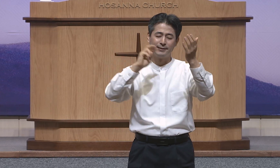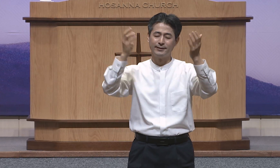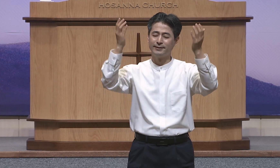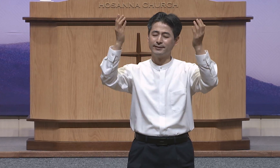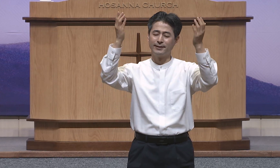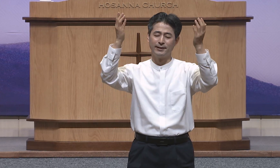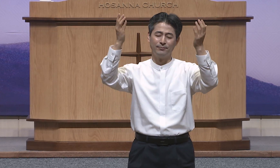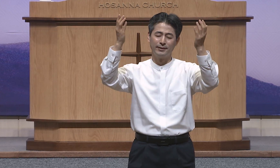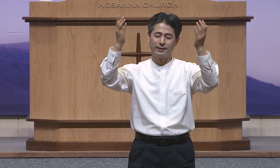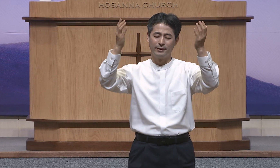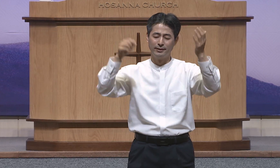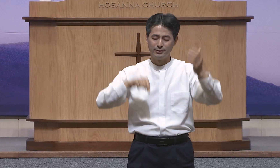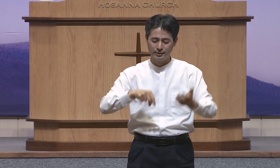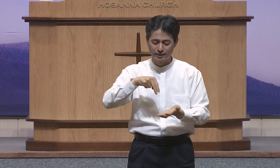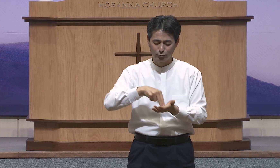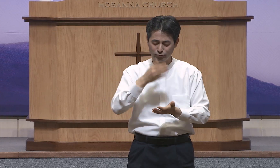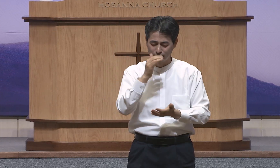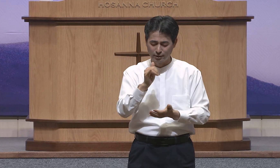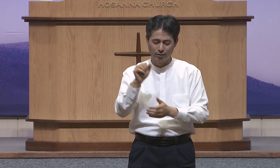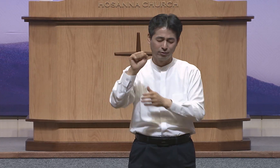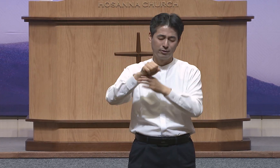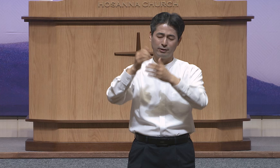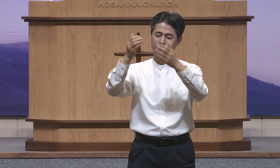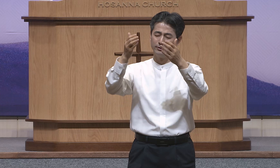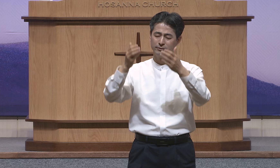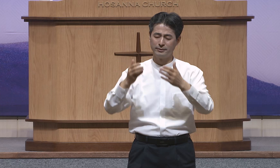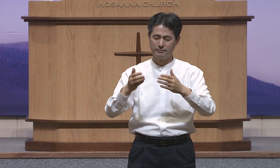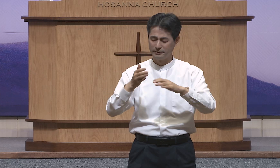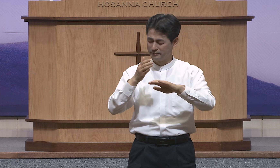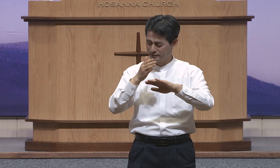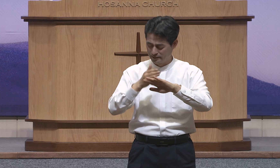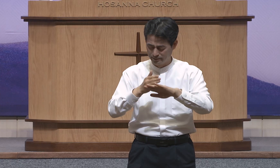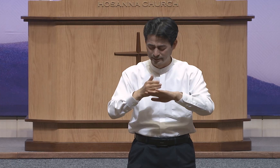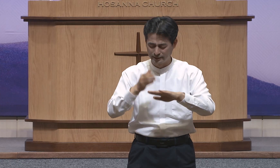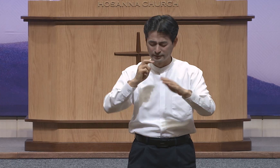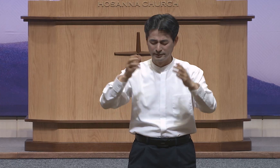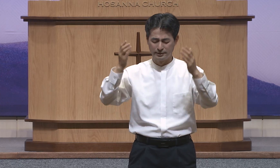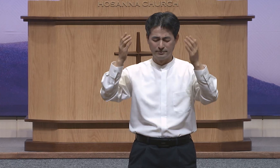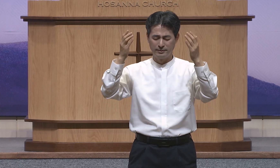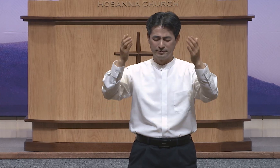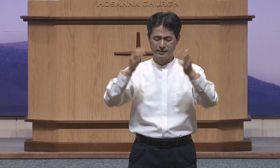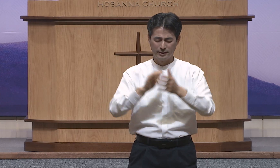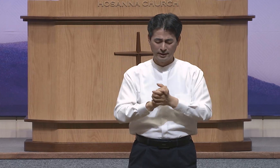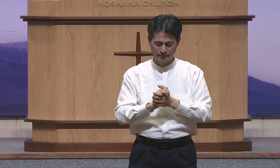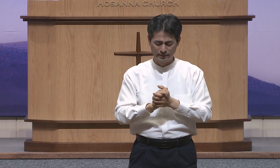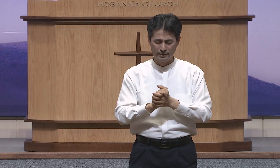이름을 찬양드립니다. 이곳에 설 수 있게 허락하신 주님께 감사를 드리며 찬양드립니다.